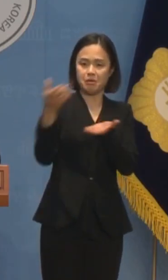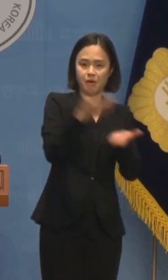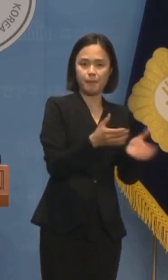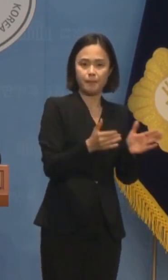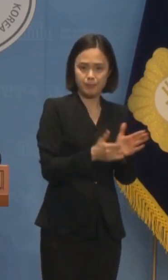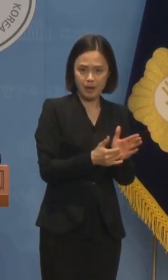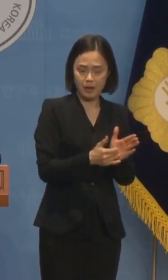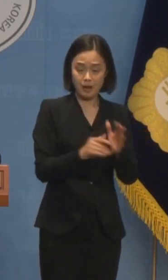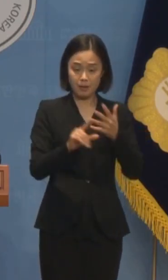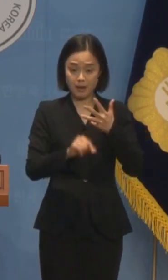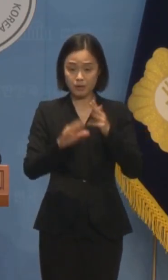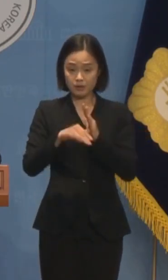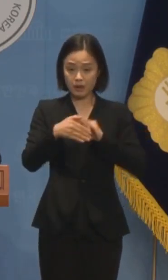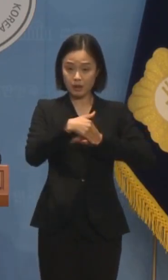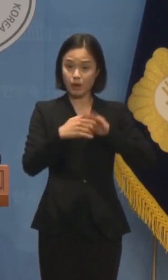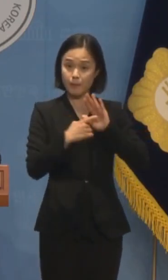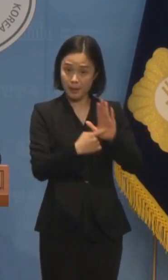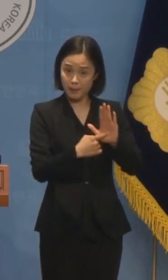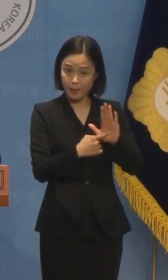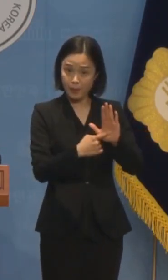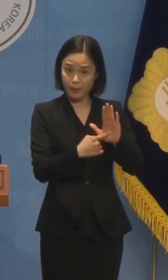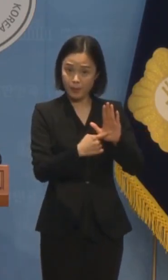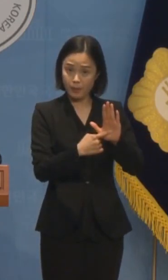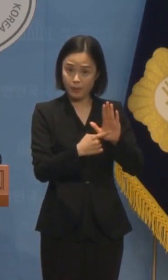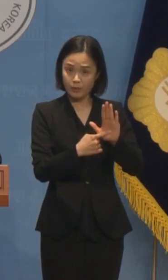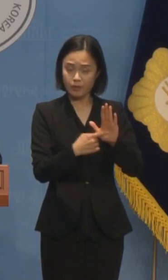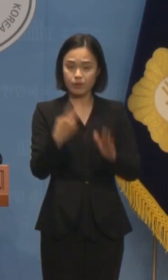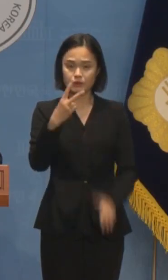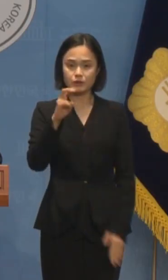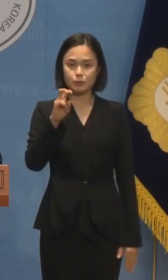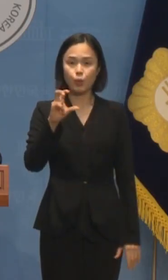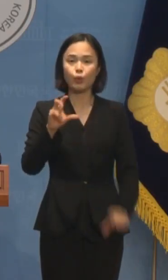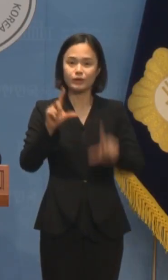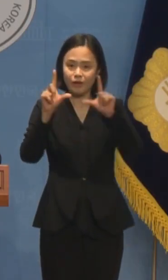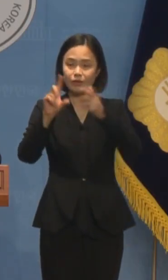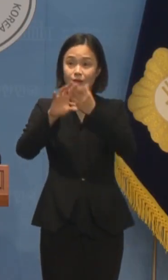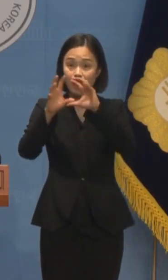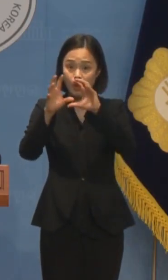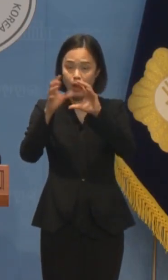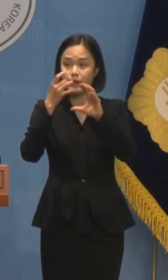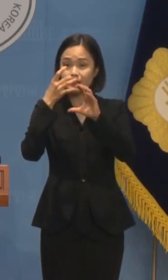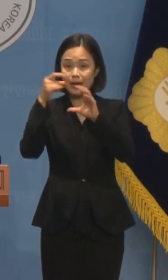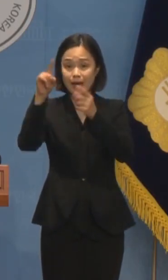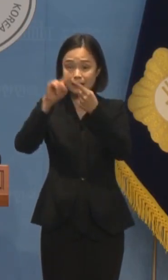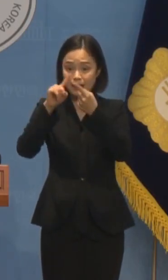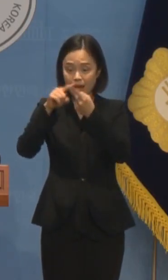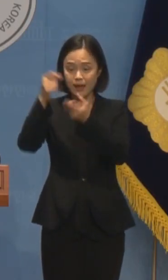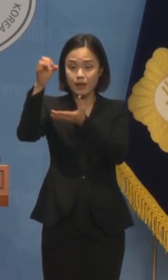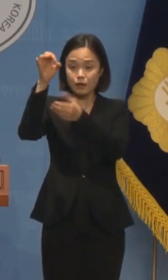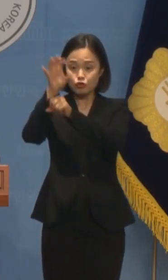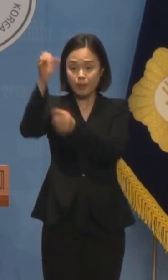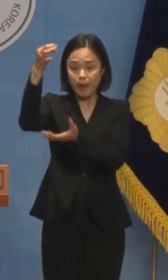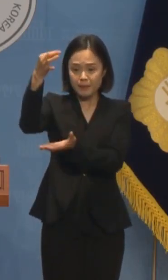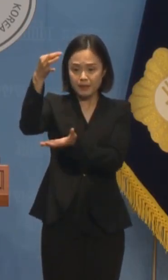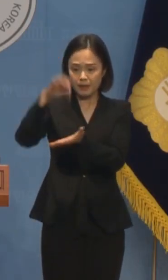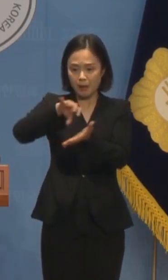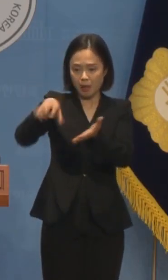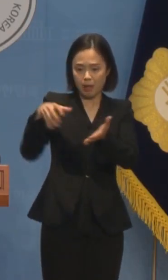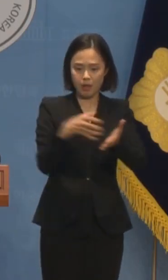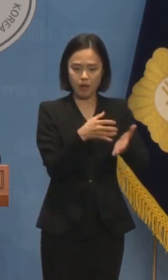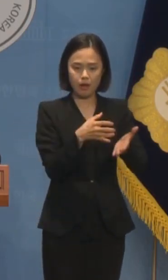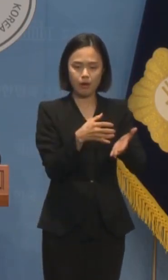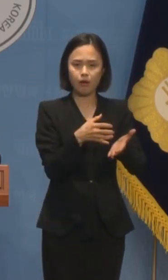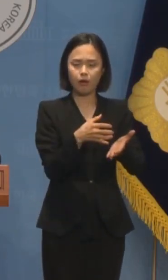또한 25년 해외 원조용 쌀 구매비를 빼온 조치였습니다. 이렇듯 정부